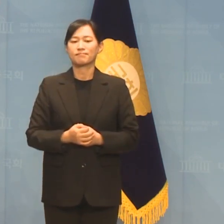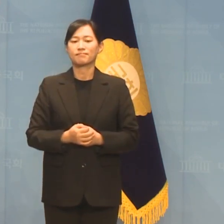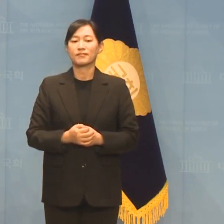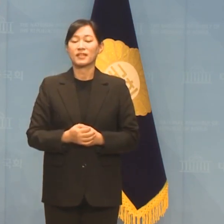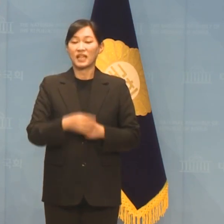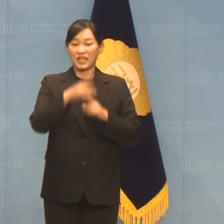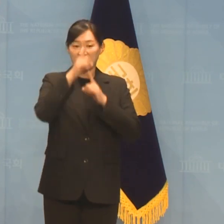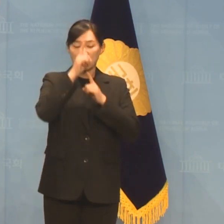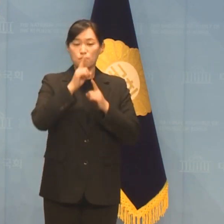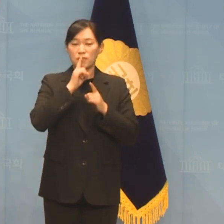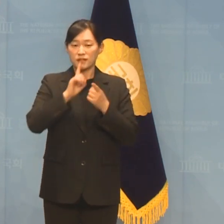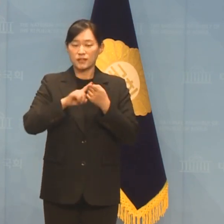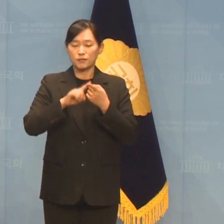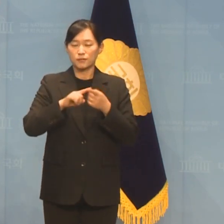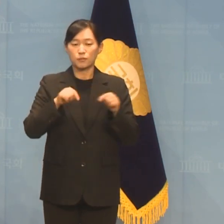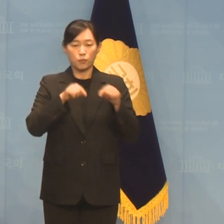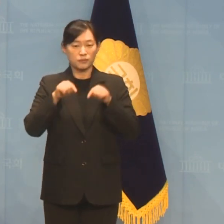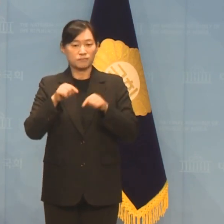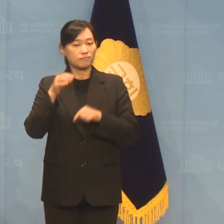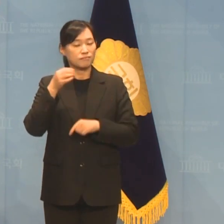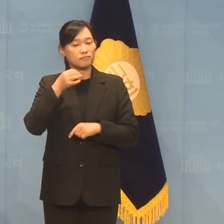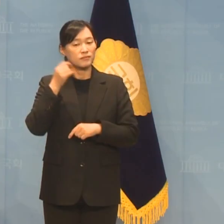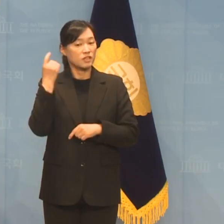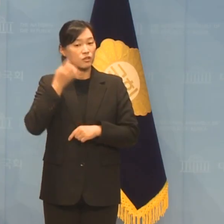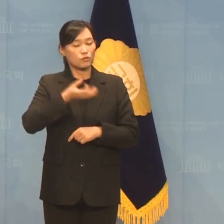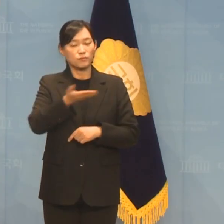시의 육성을 들려드리겠습니다.